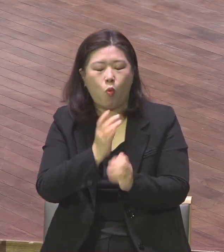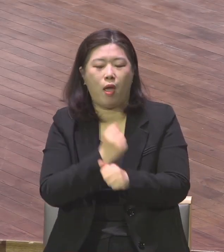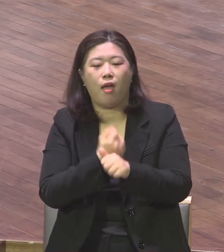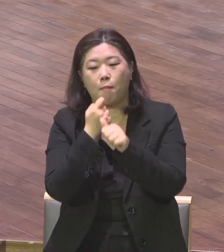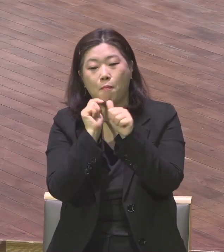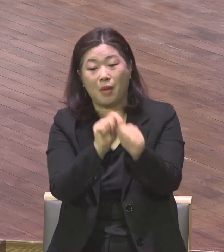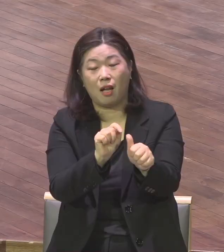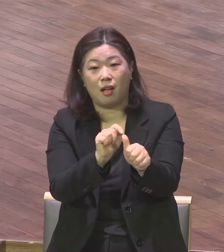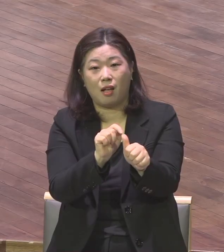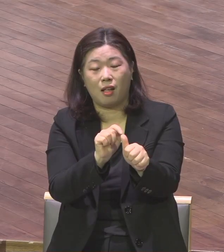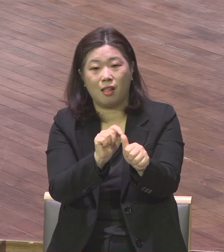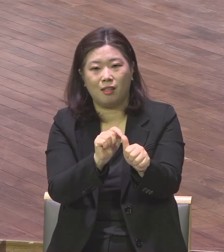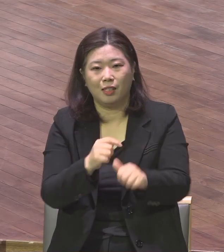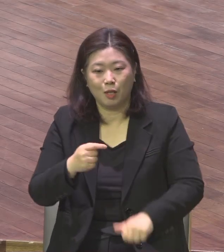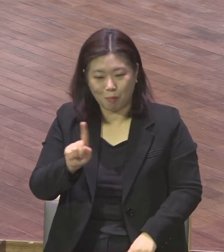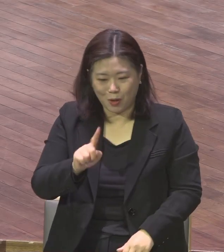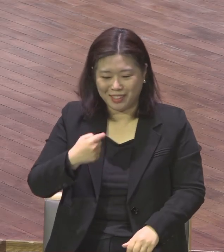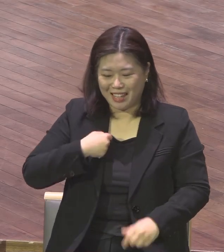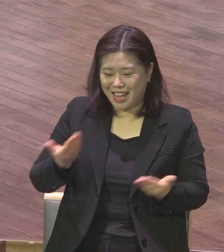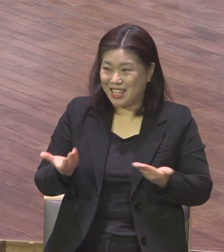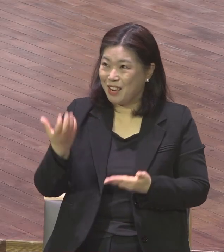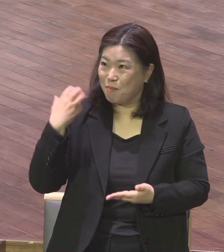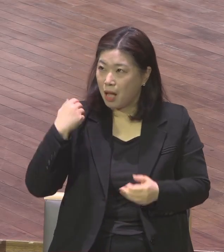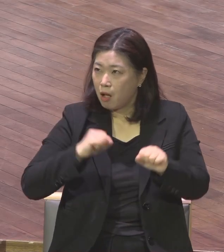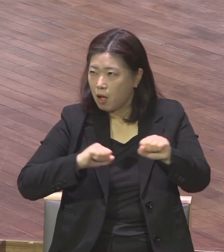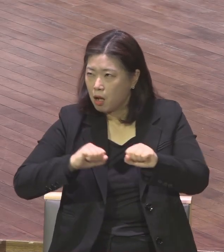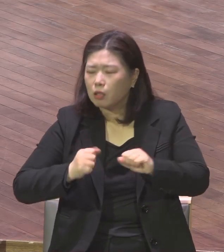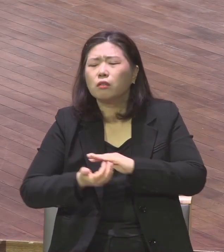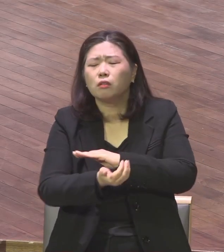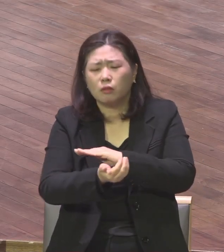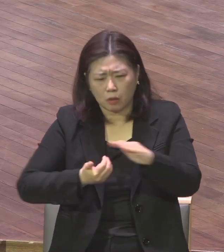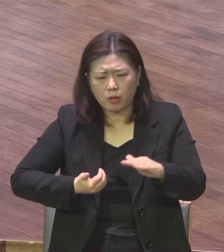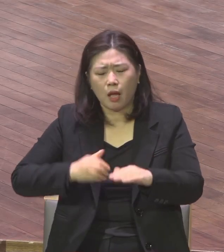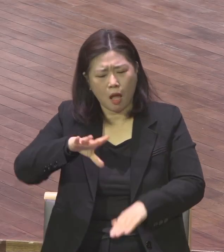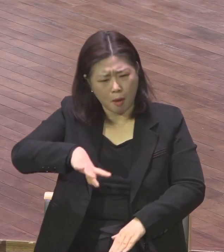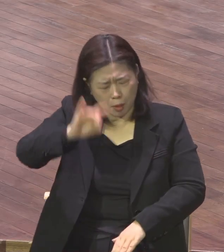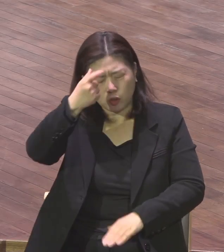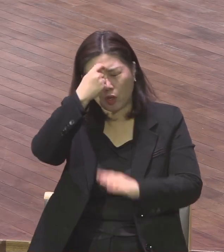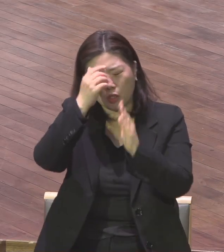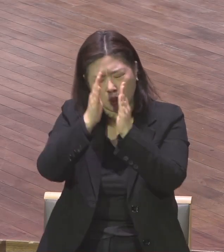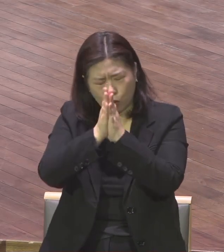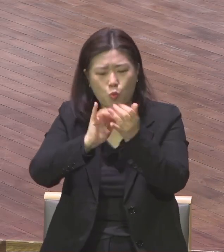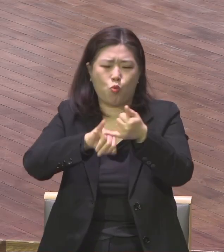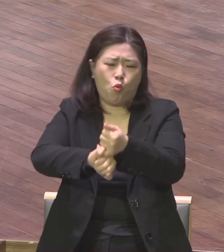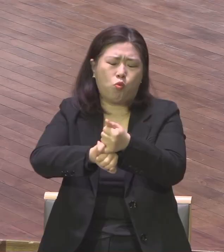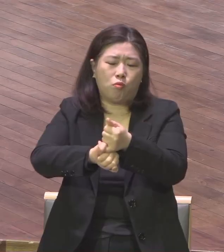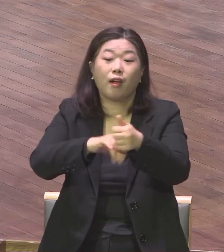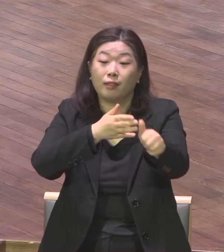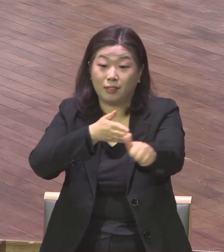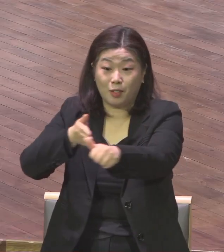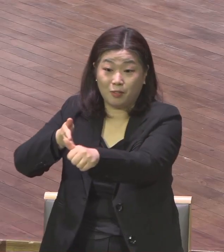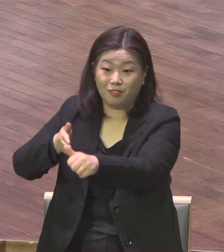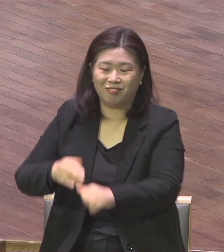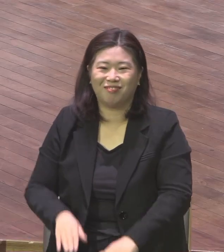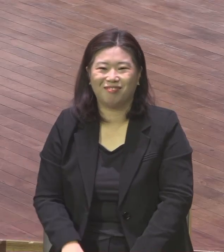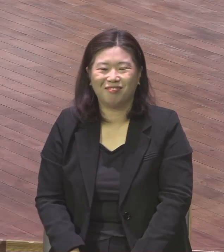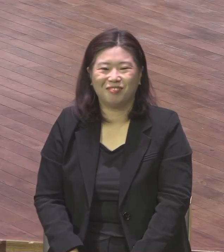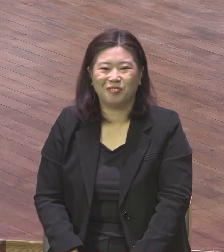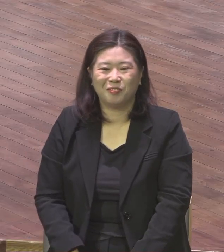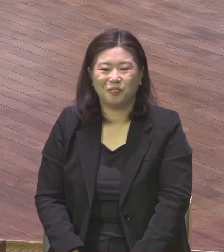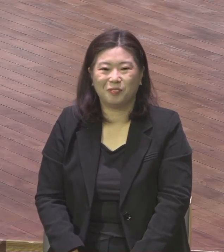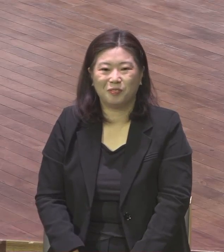전에, 내가 뭘 일하기 전에 먼저 기도부터 하시 바랍니다. 기도, 특별히 중보 기도에 대한